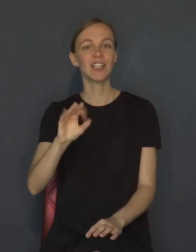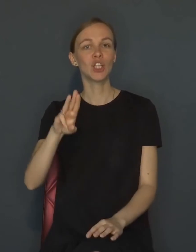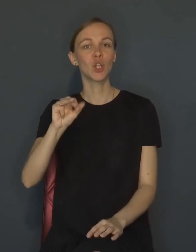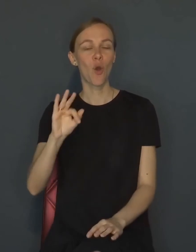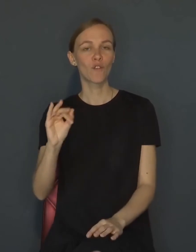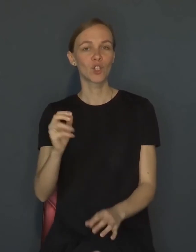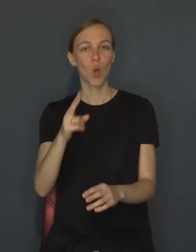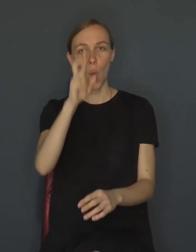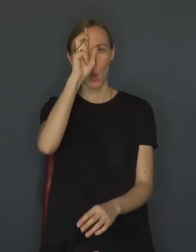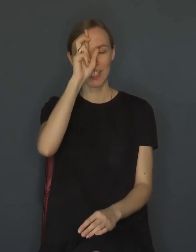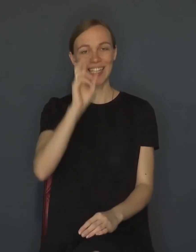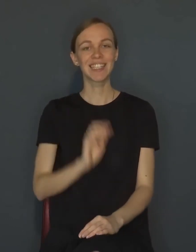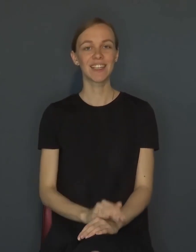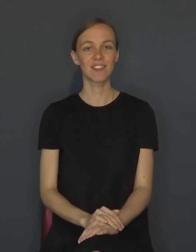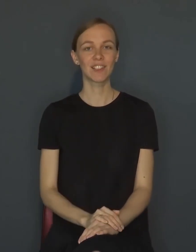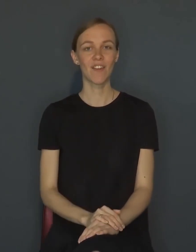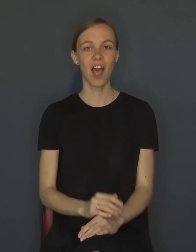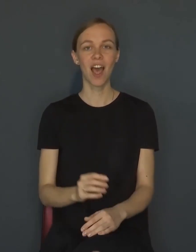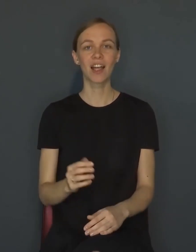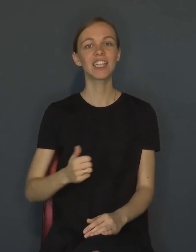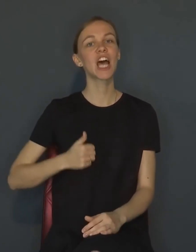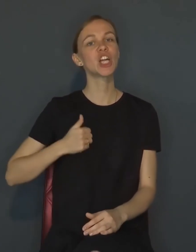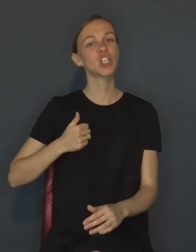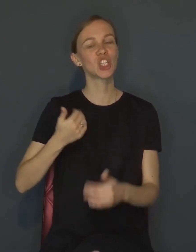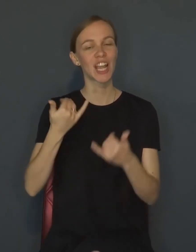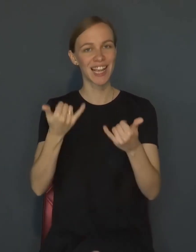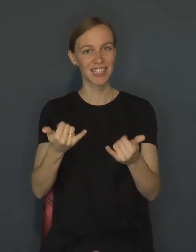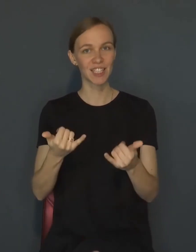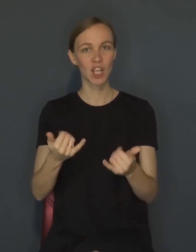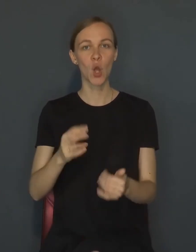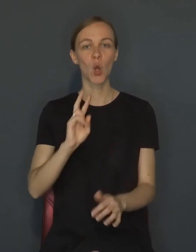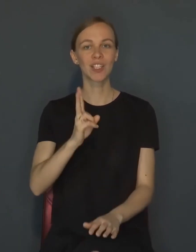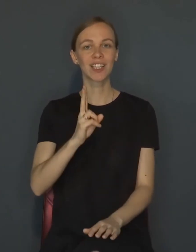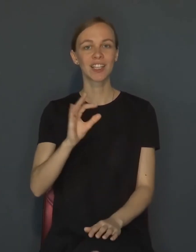на честь Костянтина Острозького спорудили тріумфальну арку,